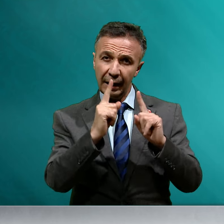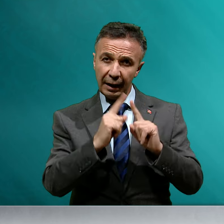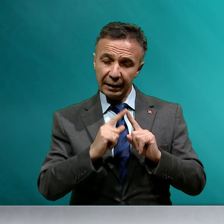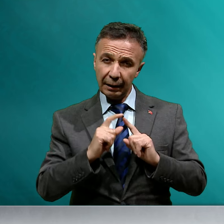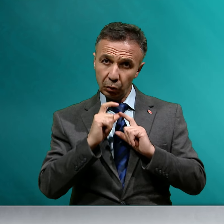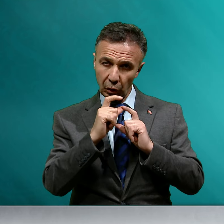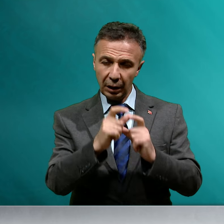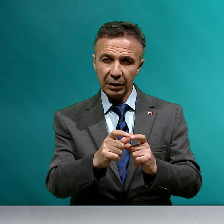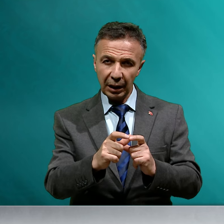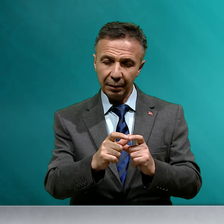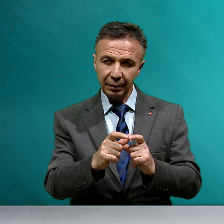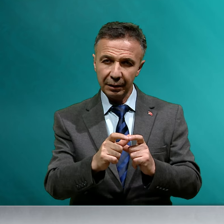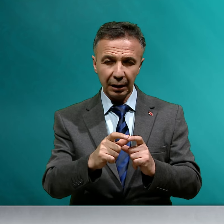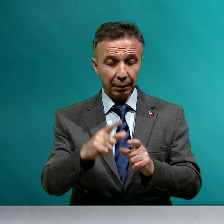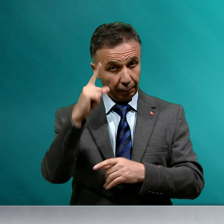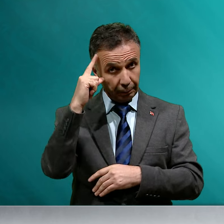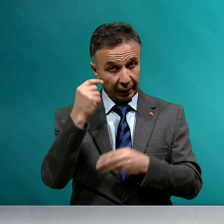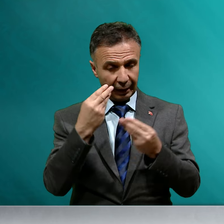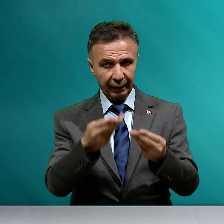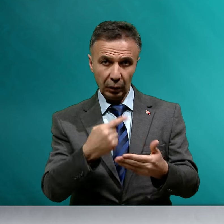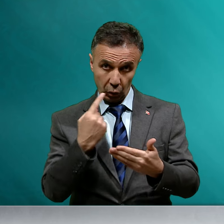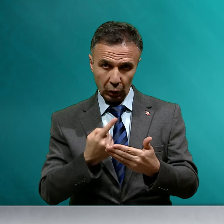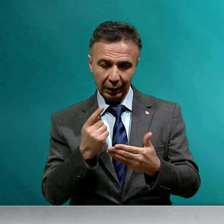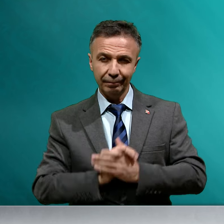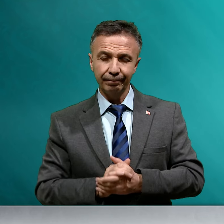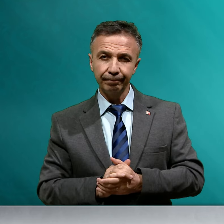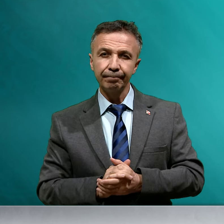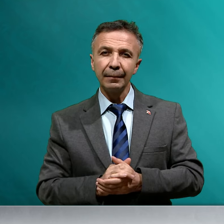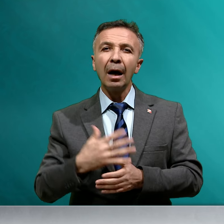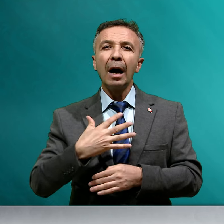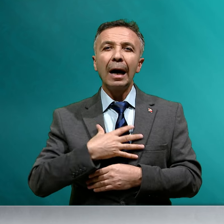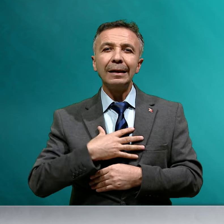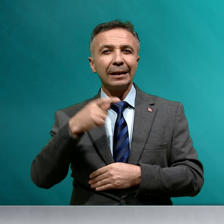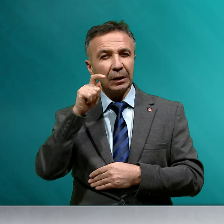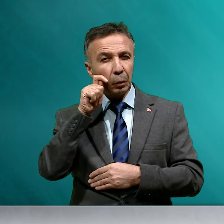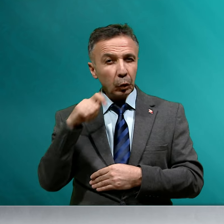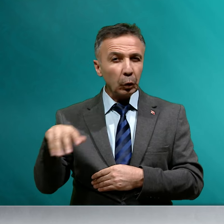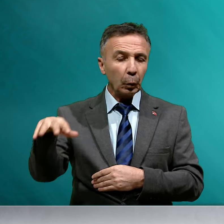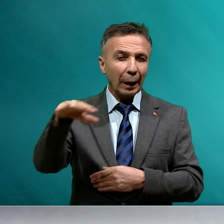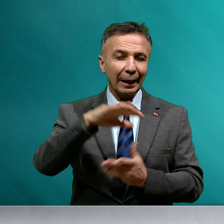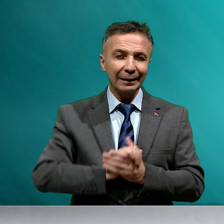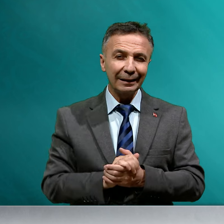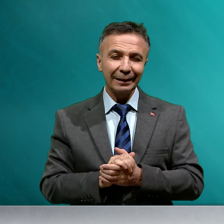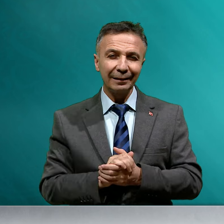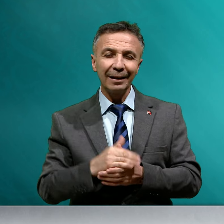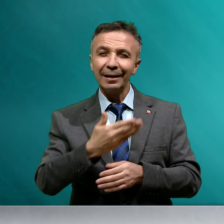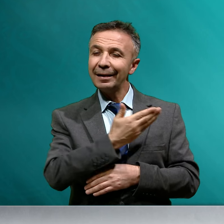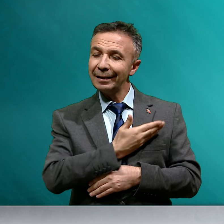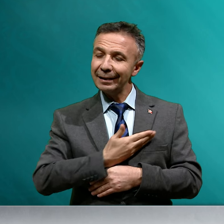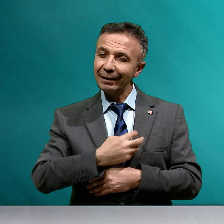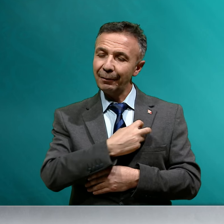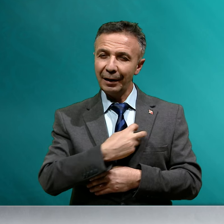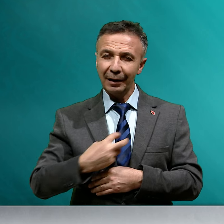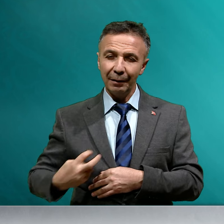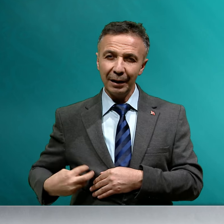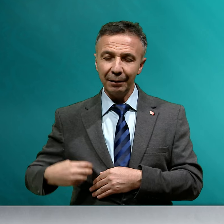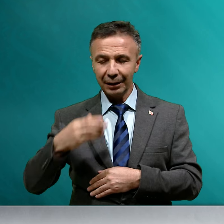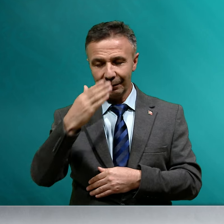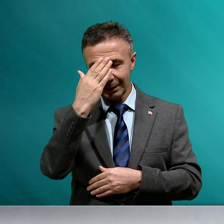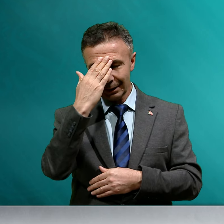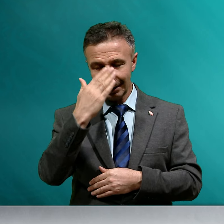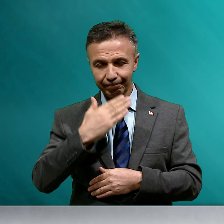hesaba çekileceğimizi bildirir. Aziz Müslümanlar, sevgili Peygamberimiz sallallahu aleyhi